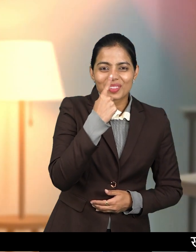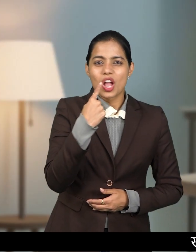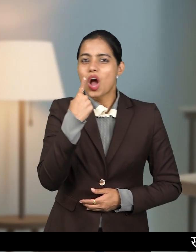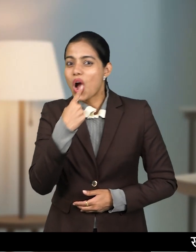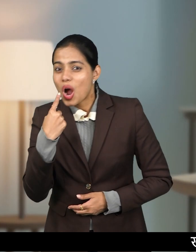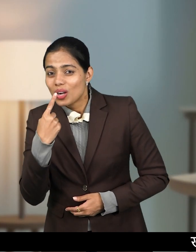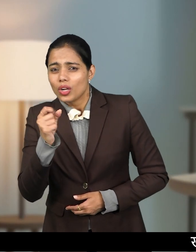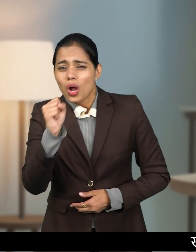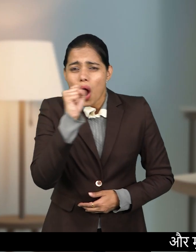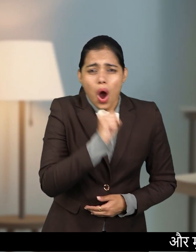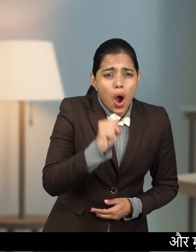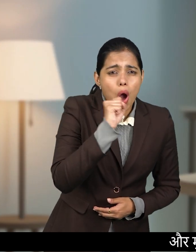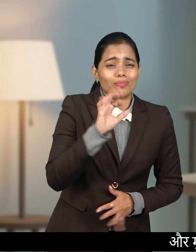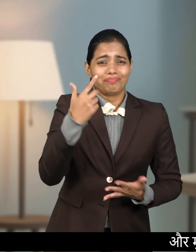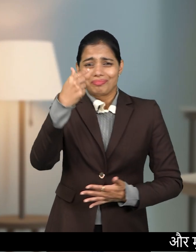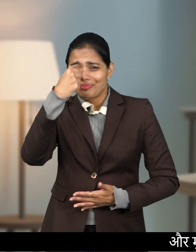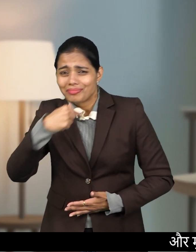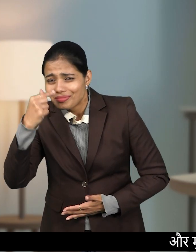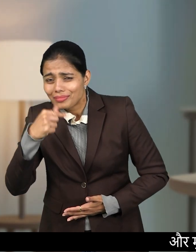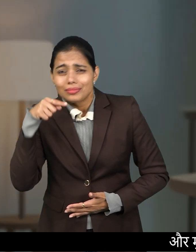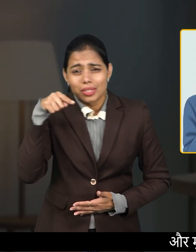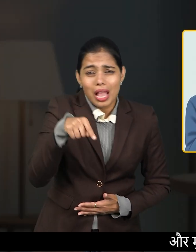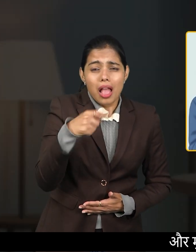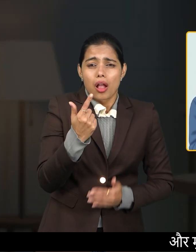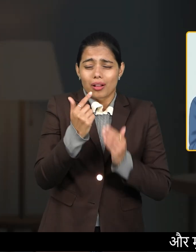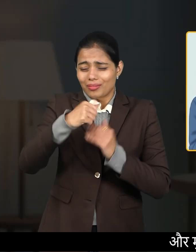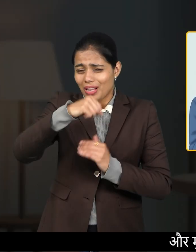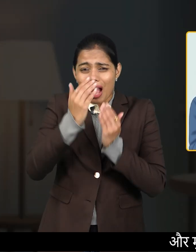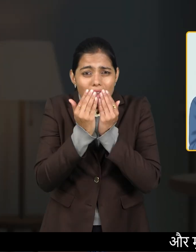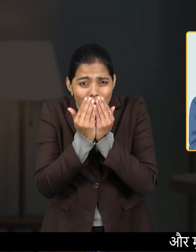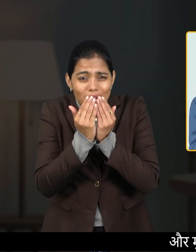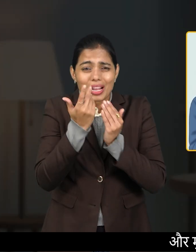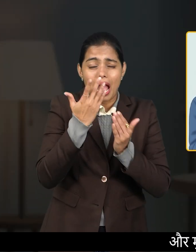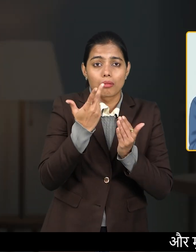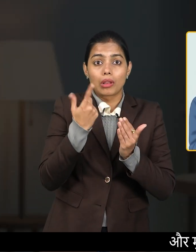खांसते या छींकते वक्त नाक और मुंह को टिश्यू या कोहनी से ढकें